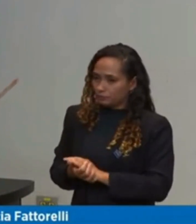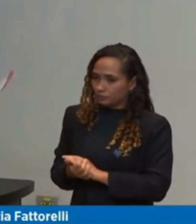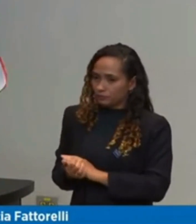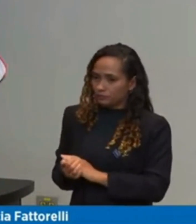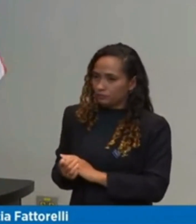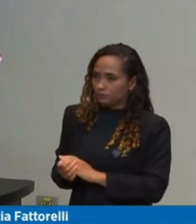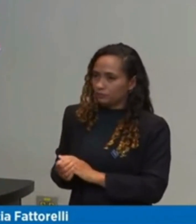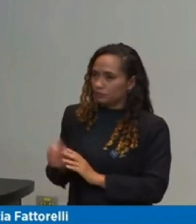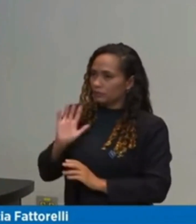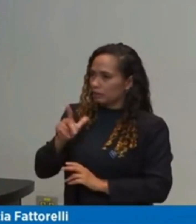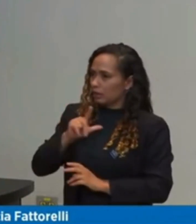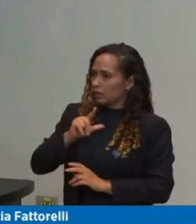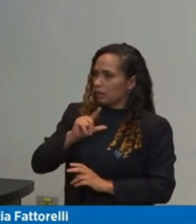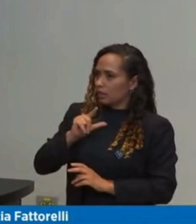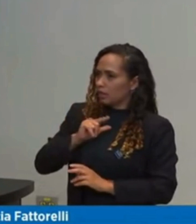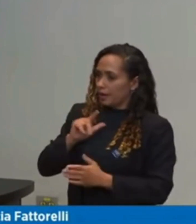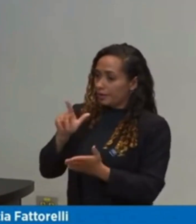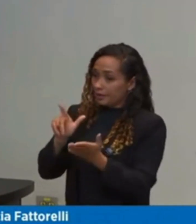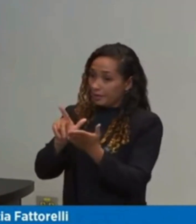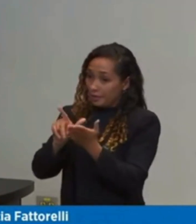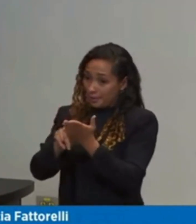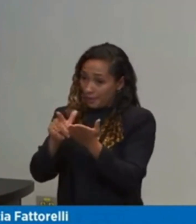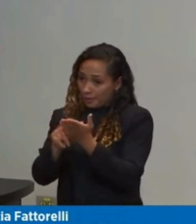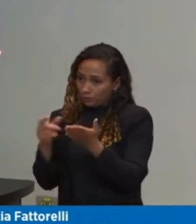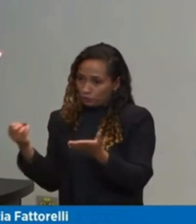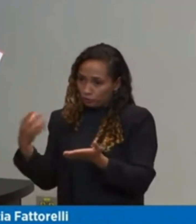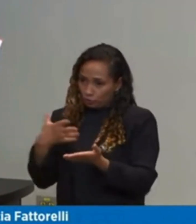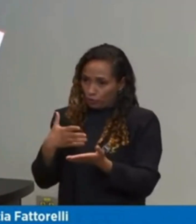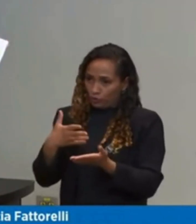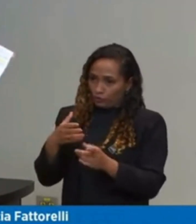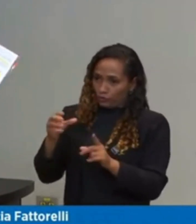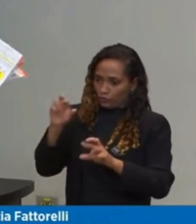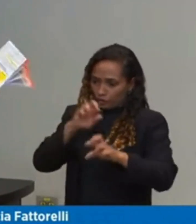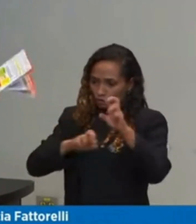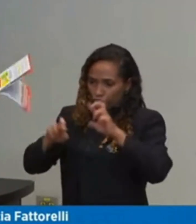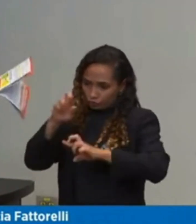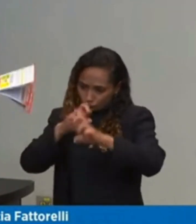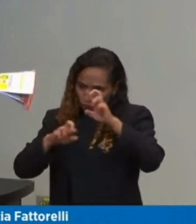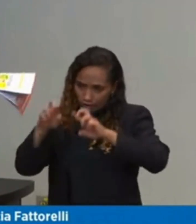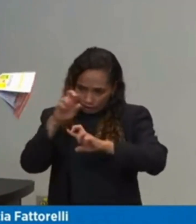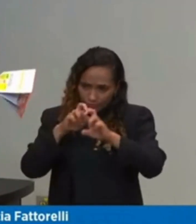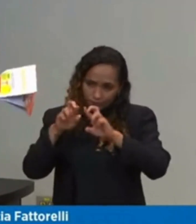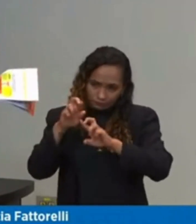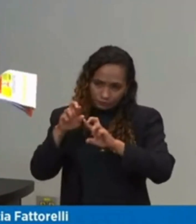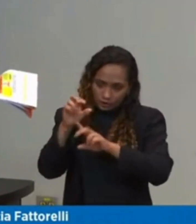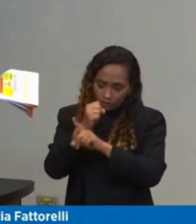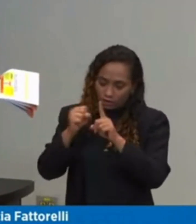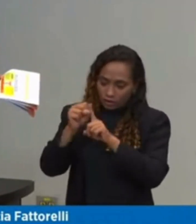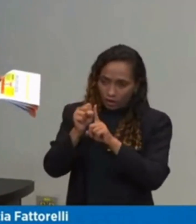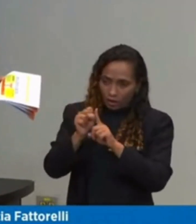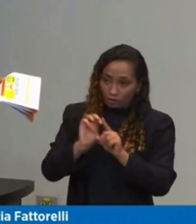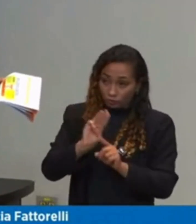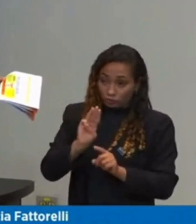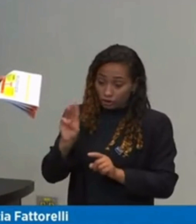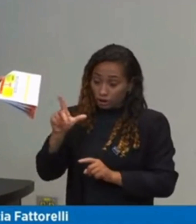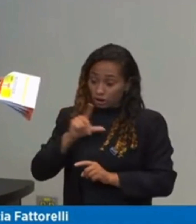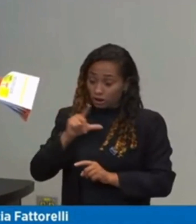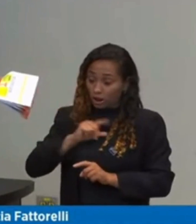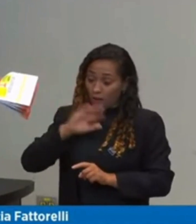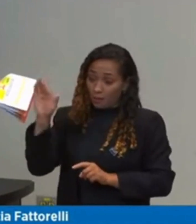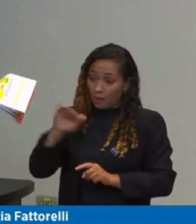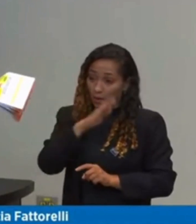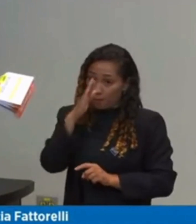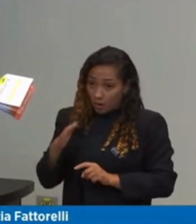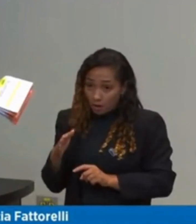nós já até indicamos nesse novo folheto que a Auditoria Cidadã lançou, que está em destaque no nosso site, vedar